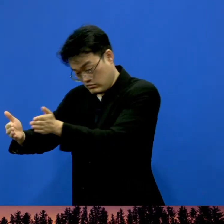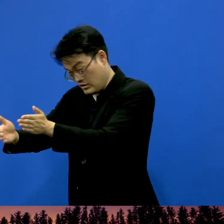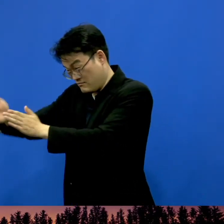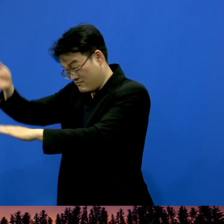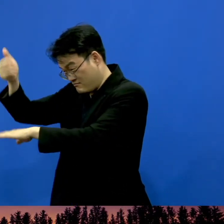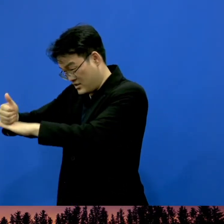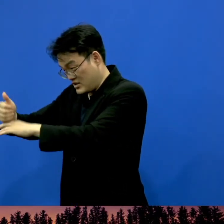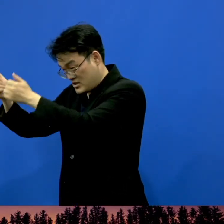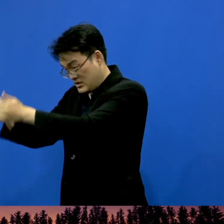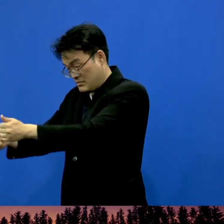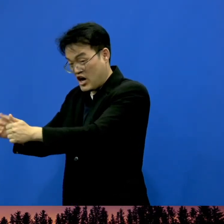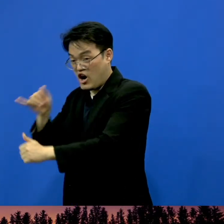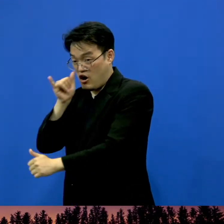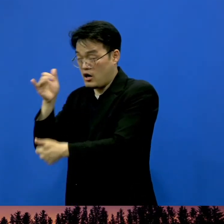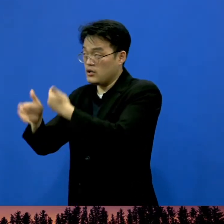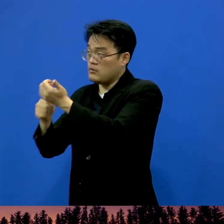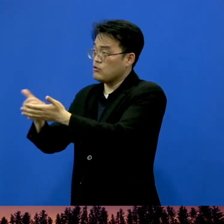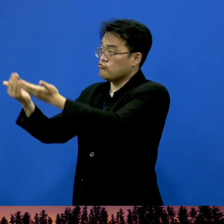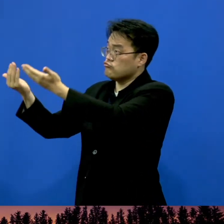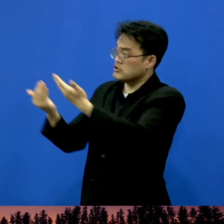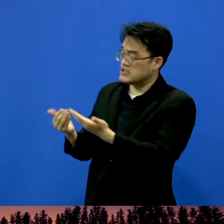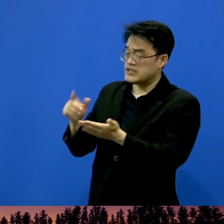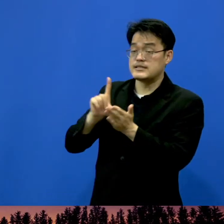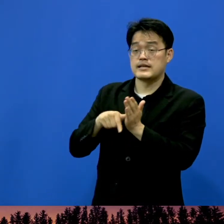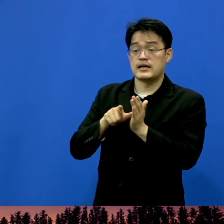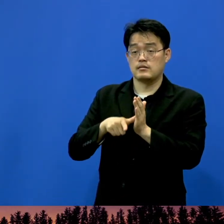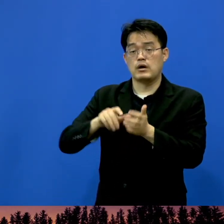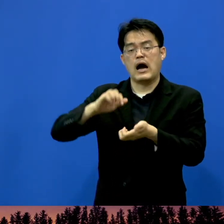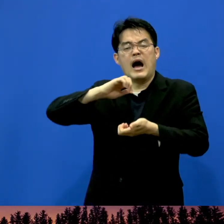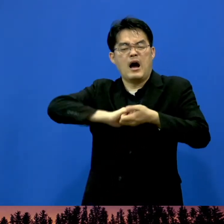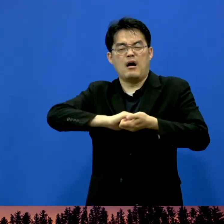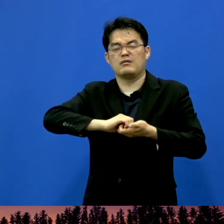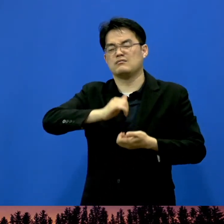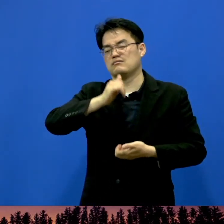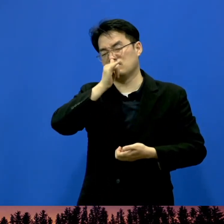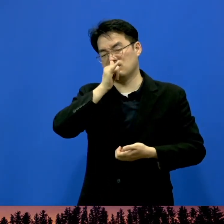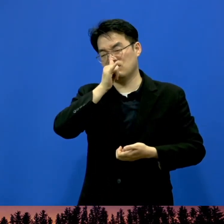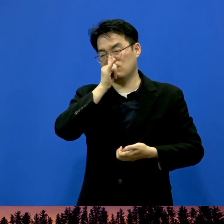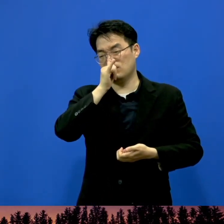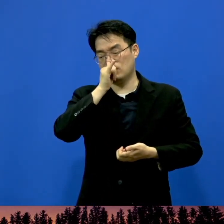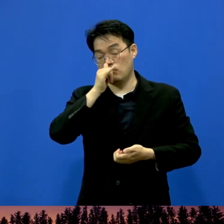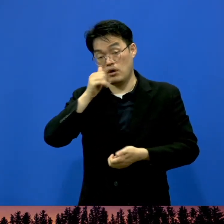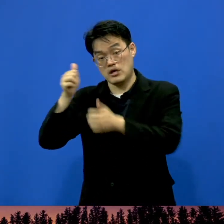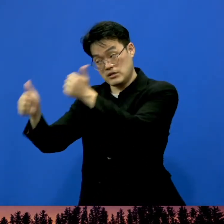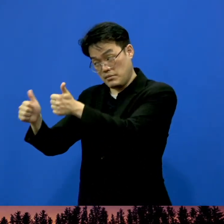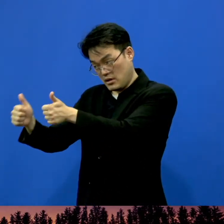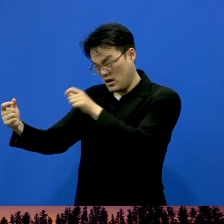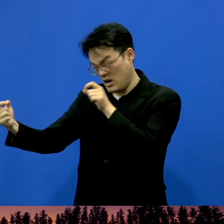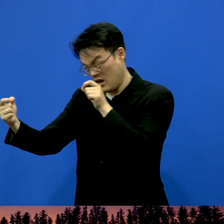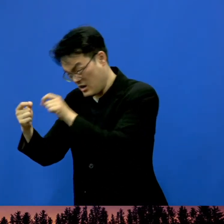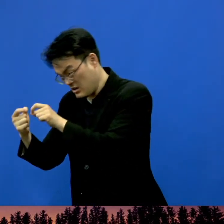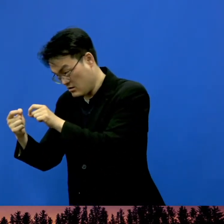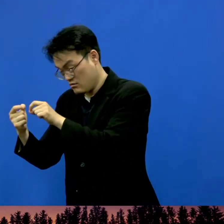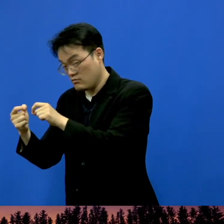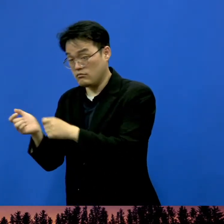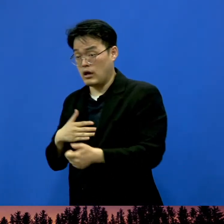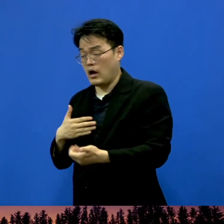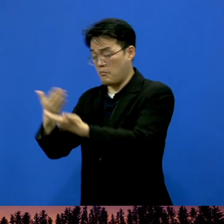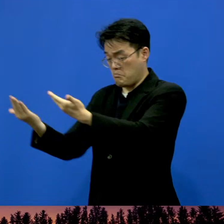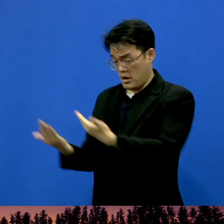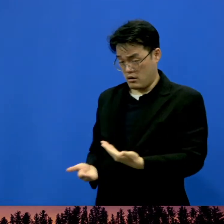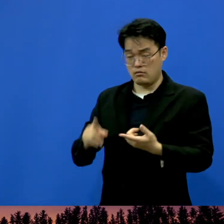그래서 우리에게 주어진 시간은 유한한 거예요. 유한하다. 심판은 다가온다. 받은 것에 대해서 반드시 결산을 해야